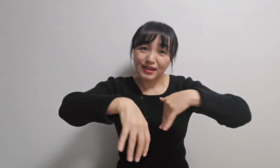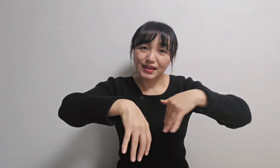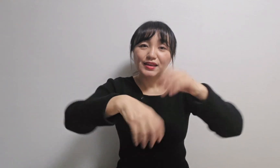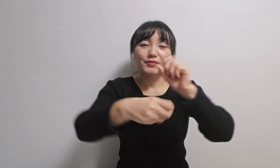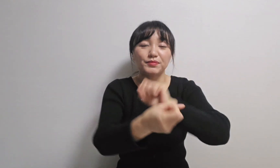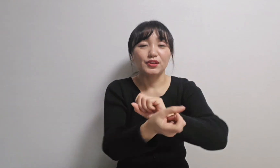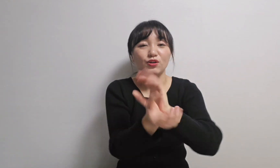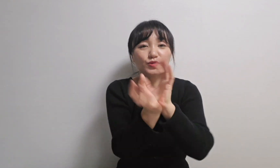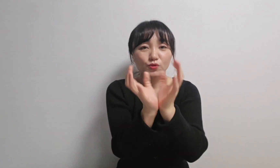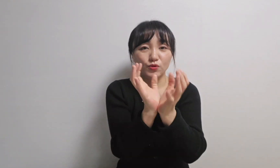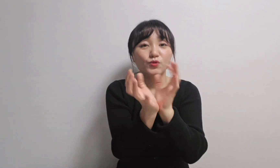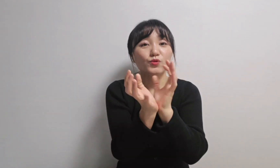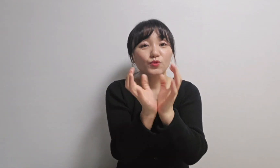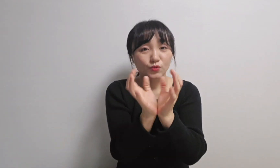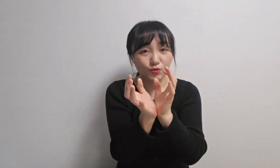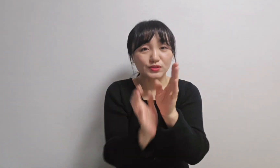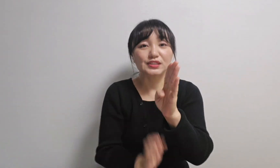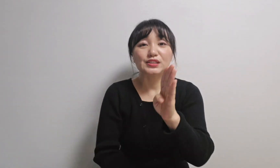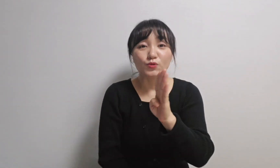길가에 피어도 꽃이고,